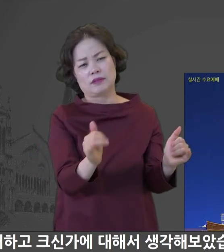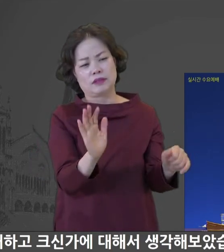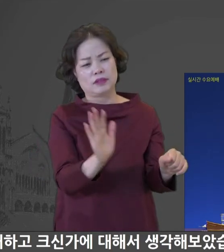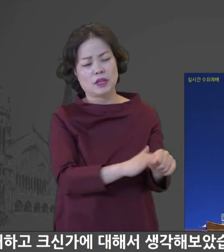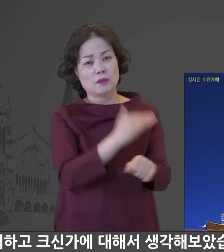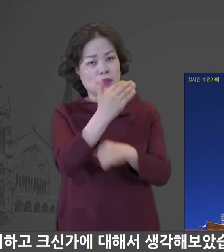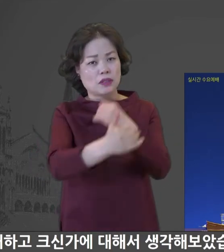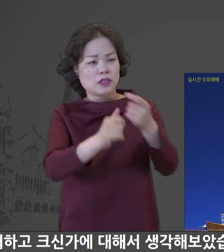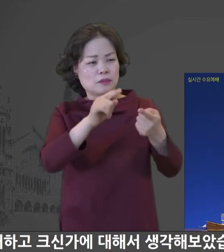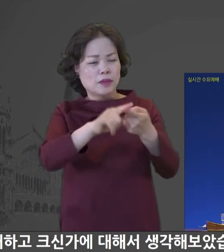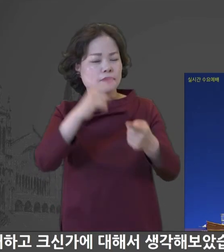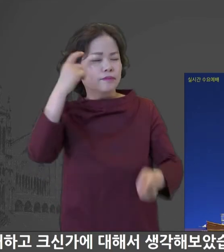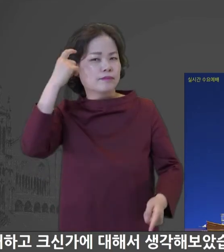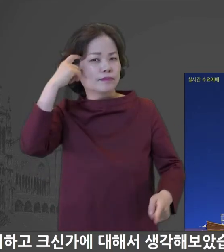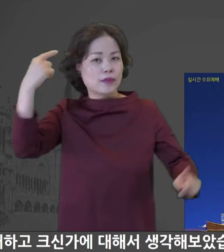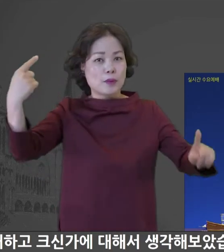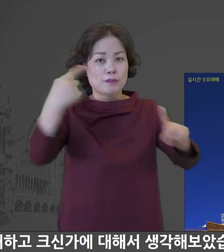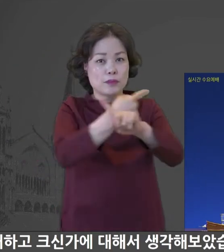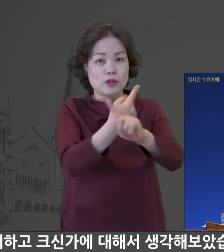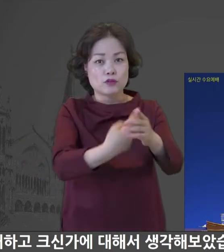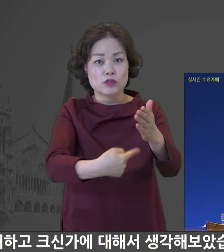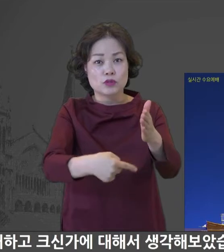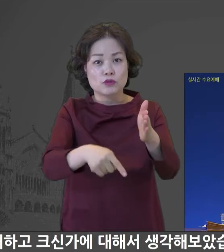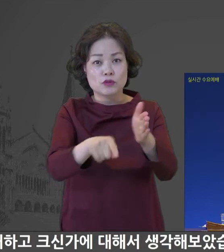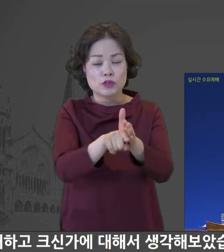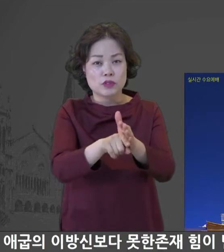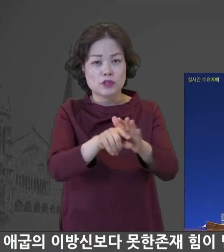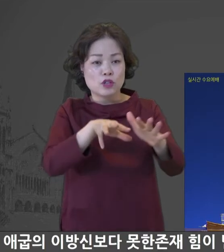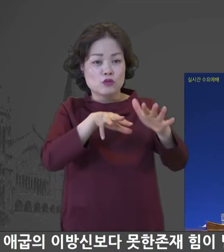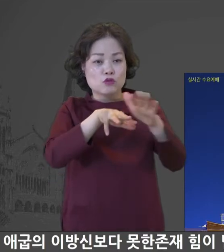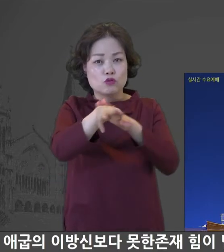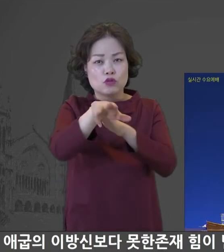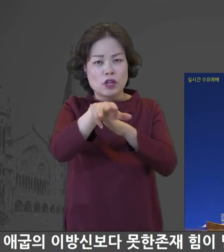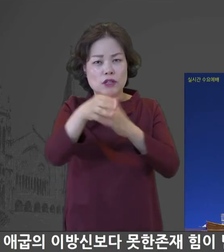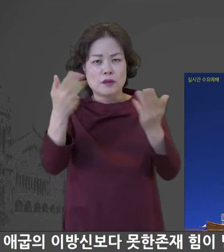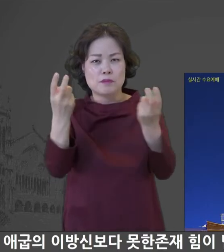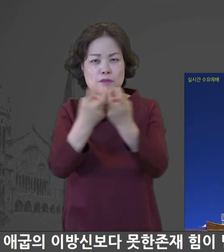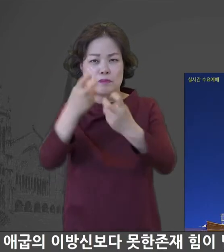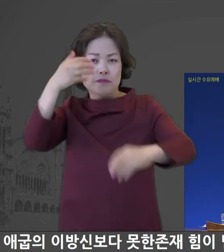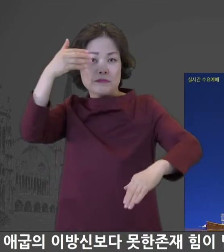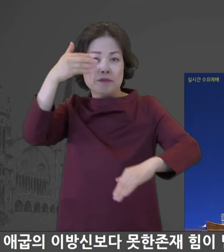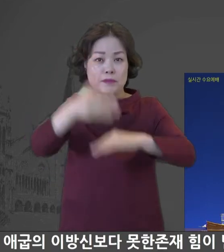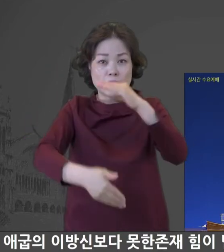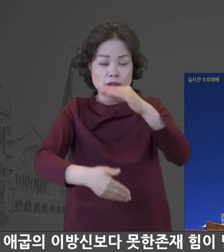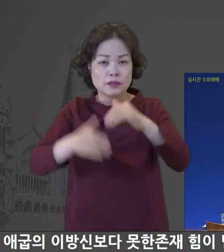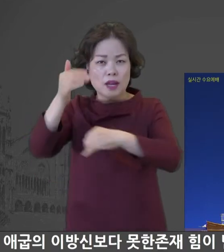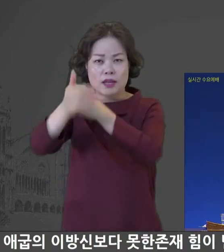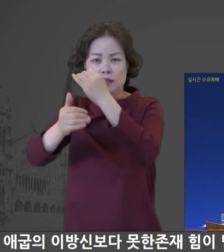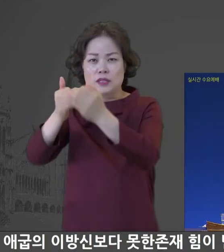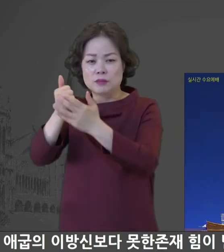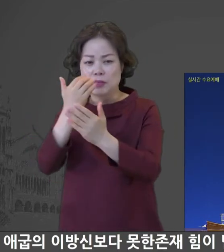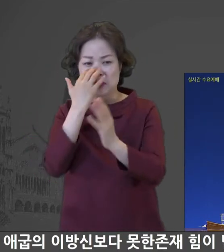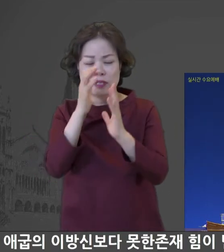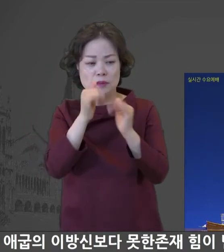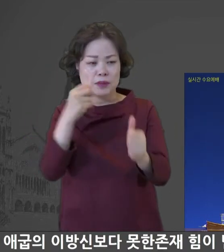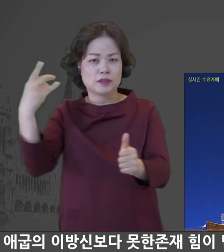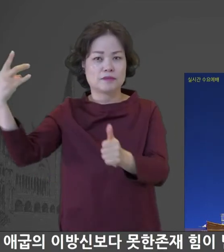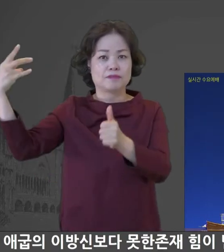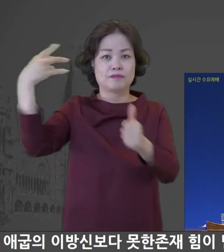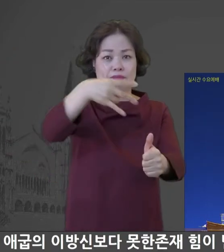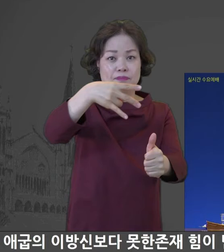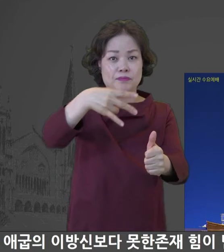잘못된 하나님에 대한 인식을 바꾸기 위해서 출애굽이라는 방식을 통해서 하나님 자신을 이스라엘 백성들에게